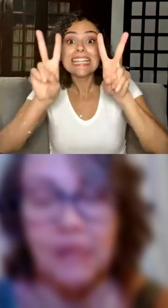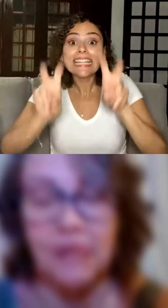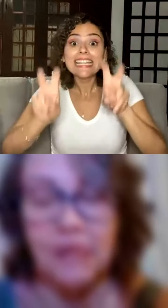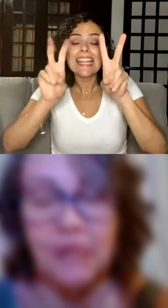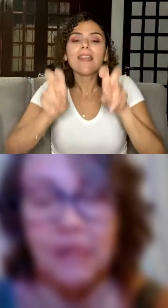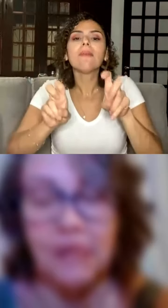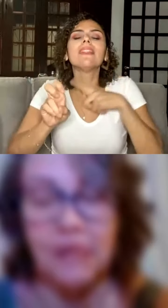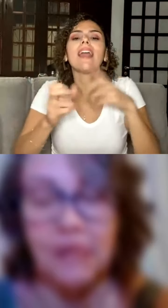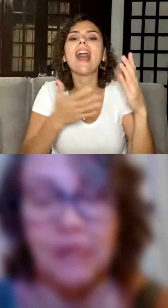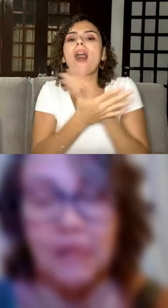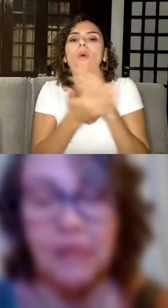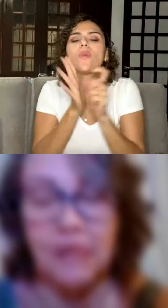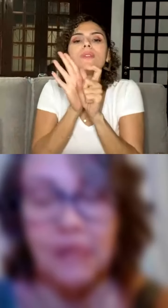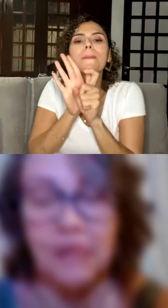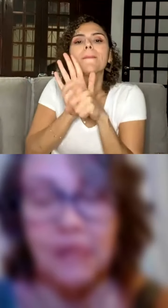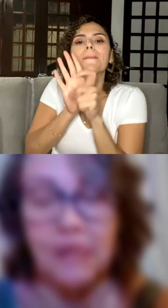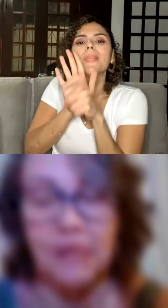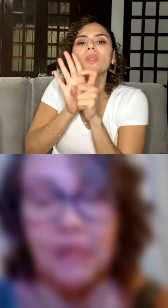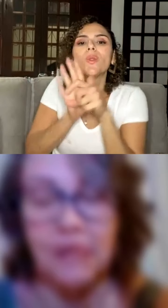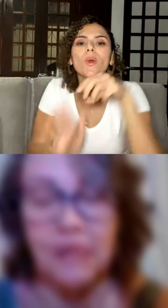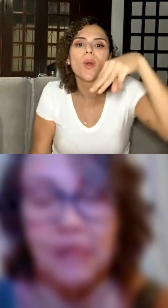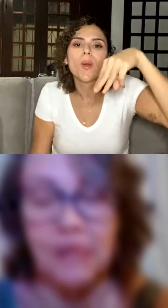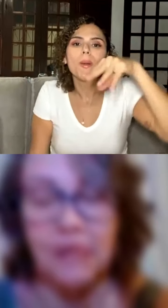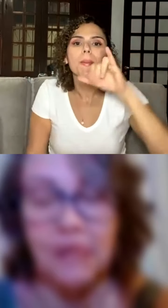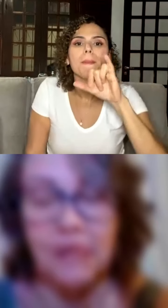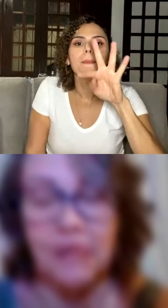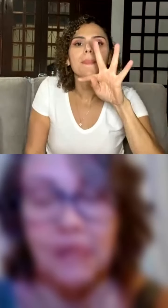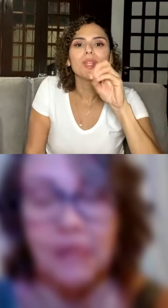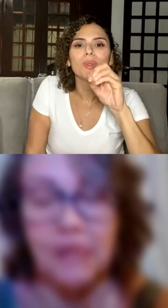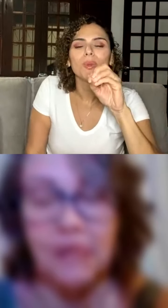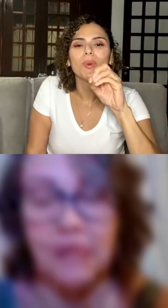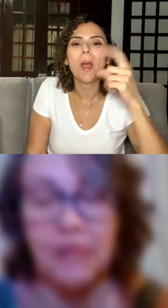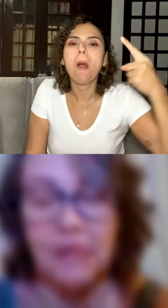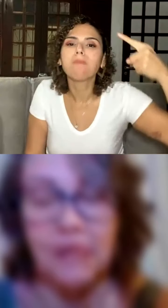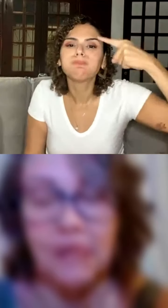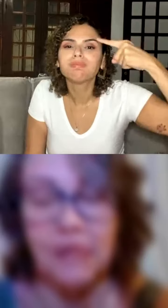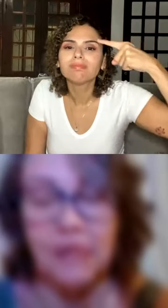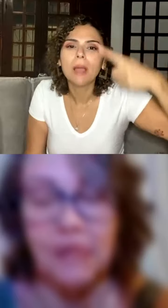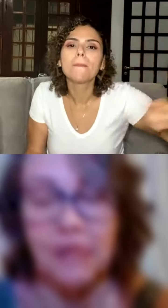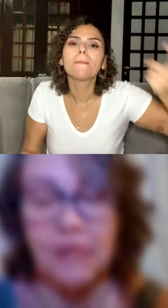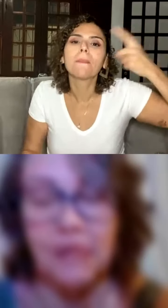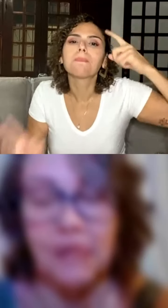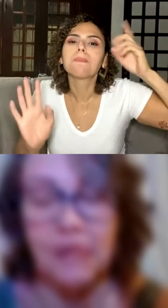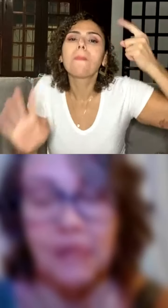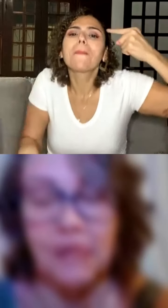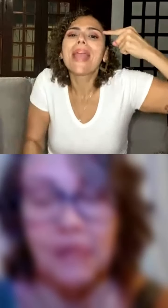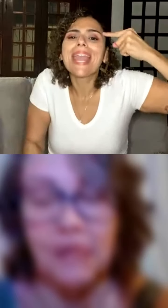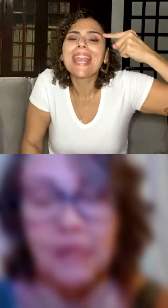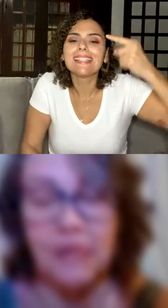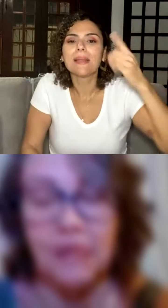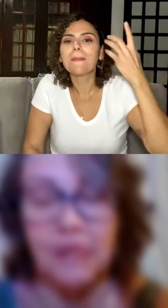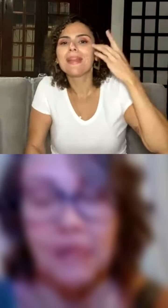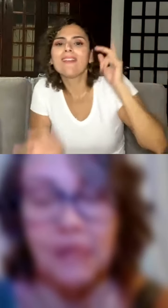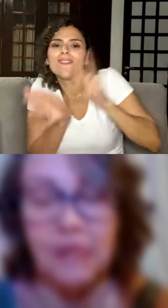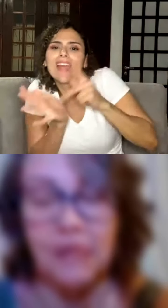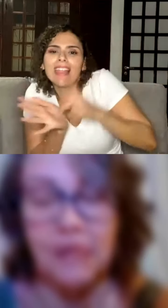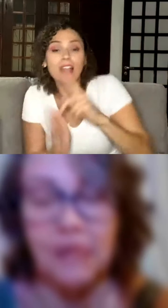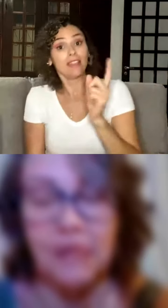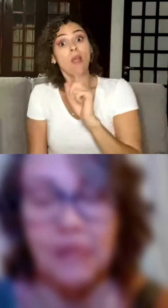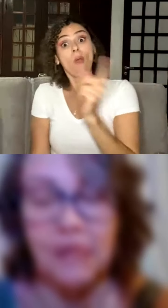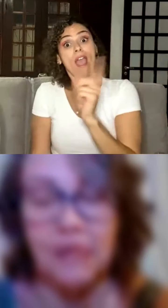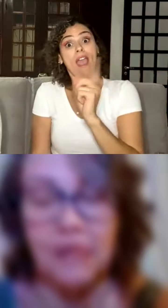mitos do ato sexual, mitos da sexualidade, aquelas coisas que a gente acha que é verdade